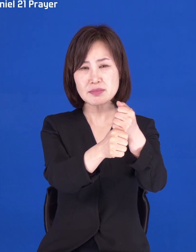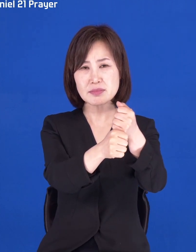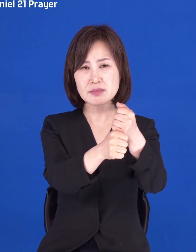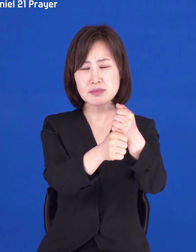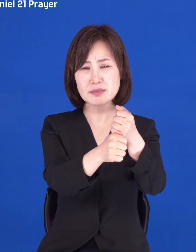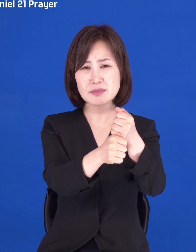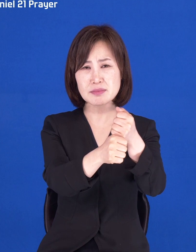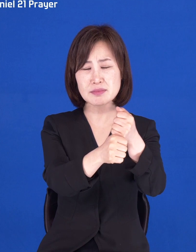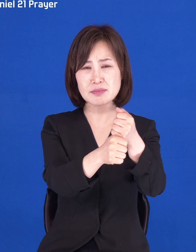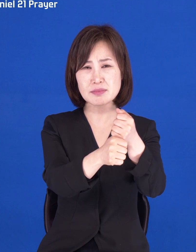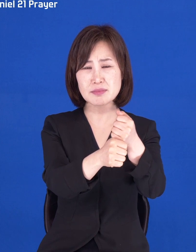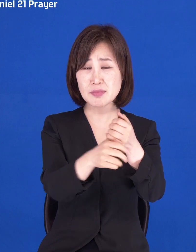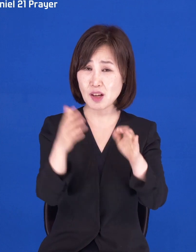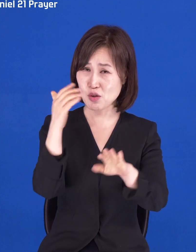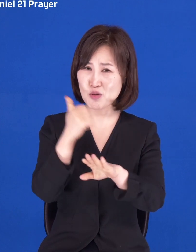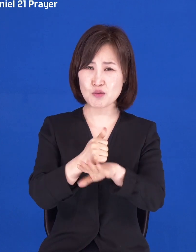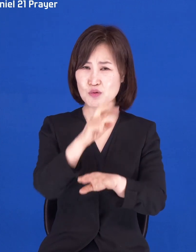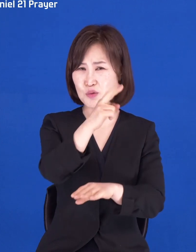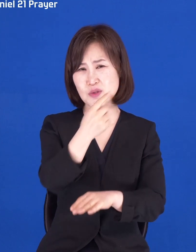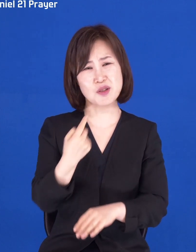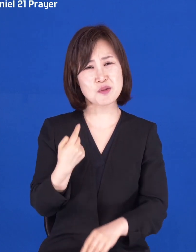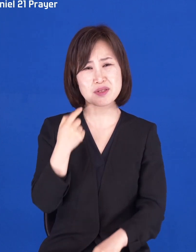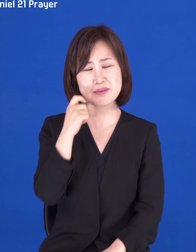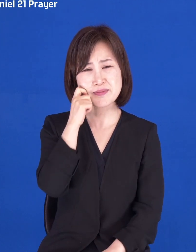영 돌아오지 못하셨습니다.